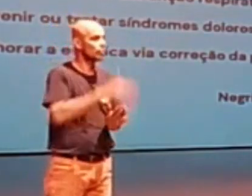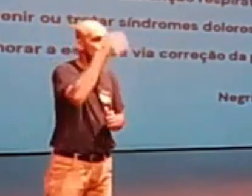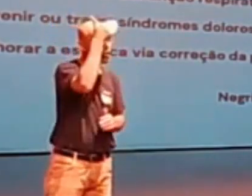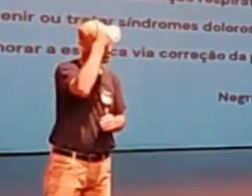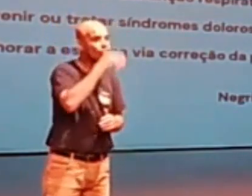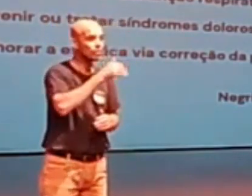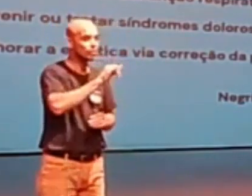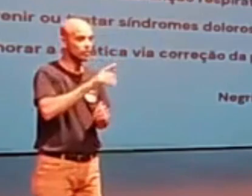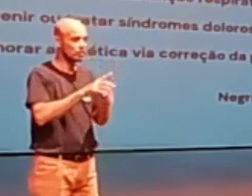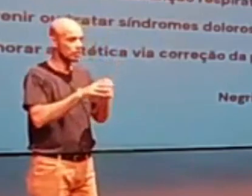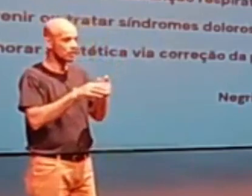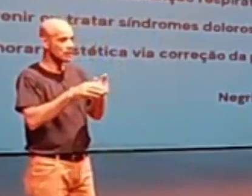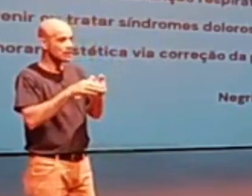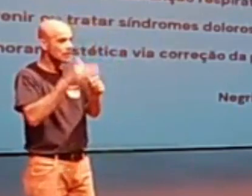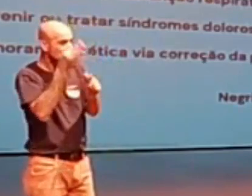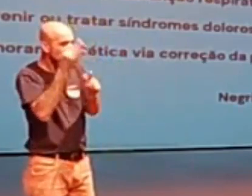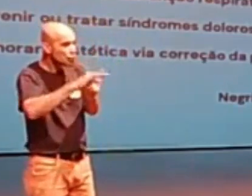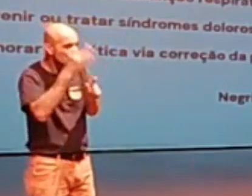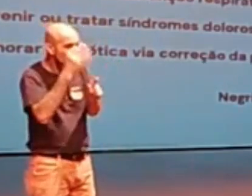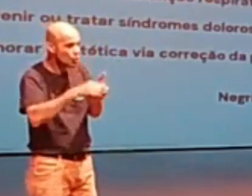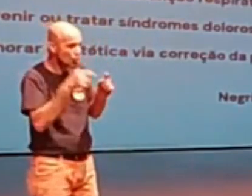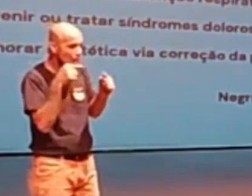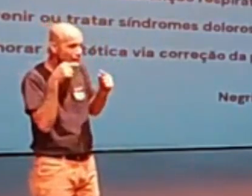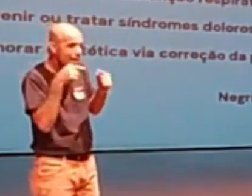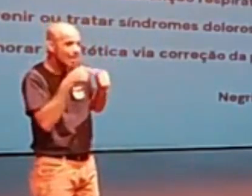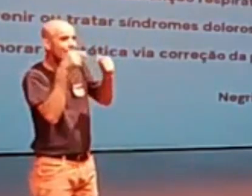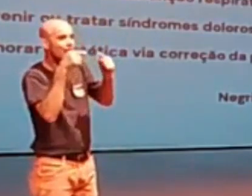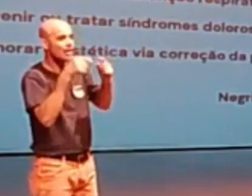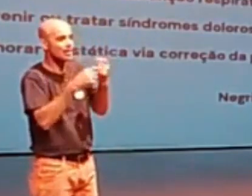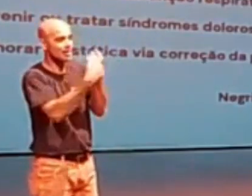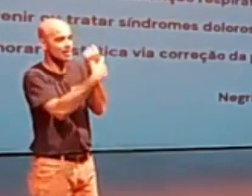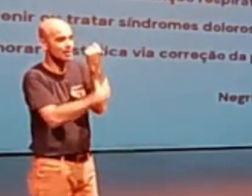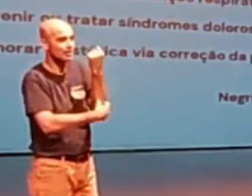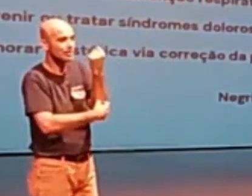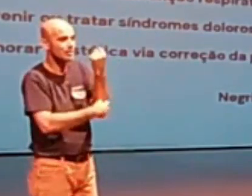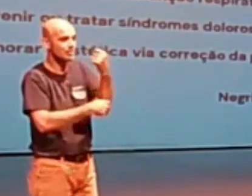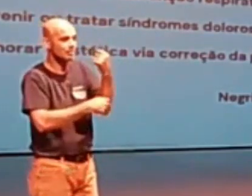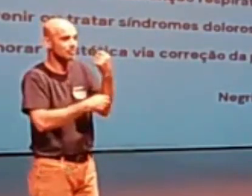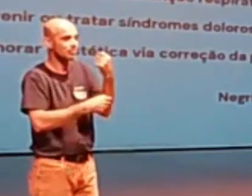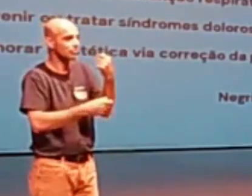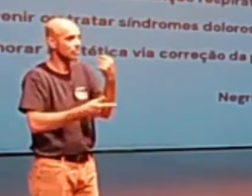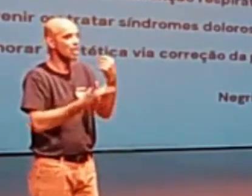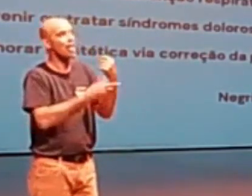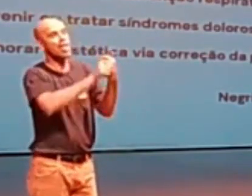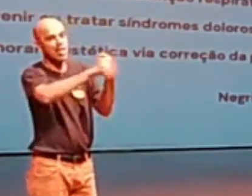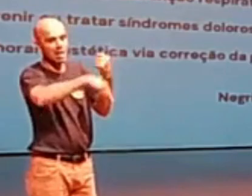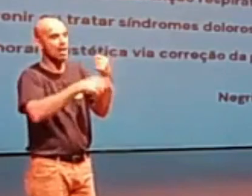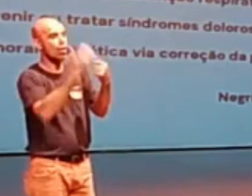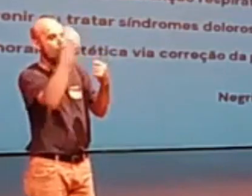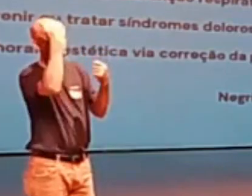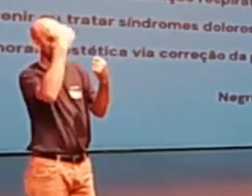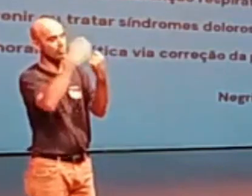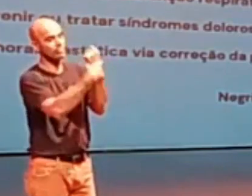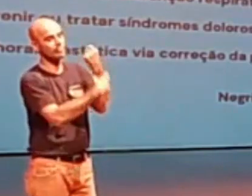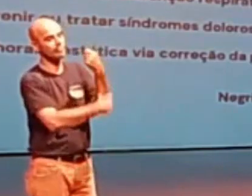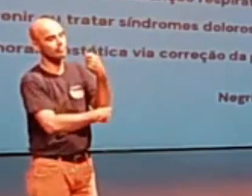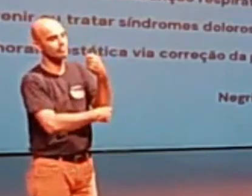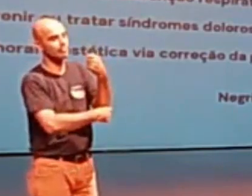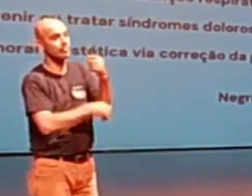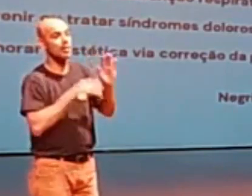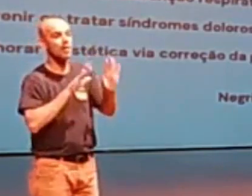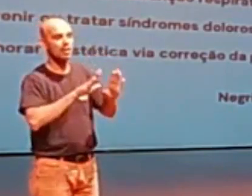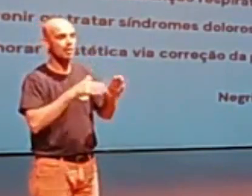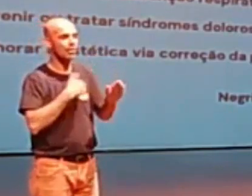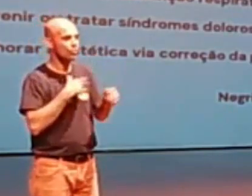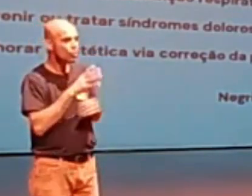Comprovadamente, se essa dor está realmente ligada à escoliose ou não, a gente não pode chegar e bater o martelo ainda não. Porém, você vai ter muito